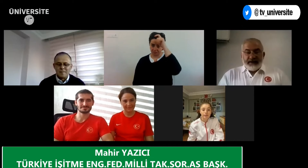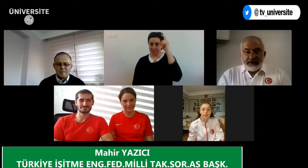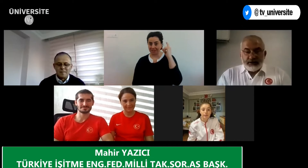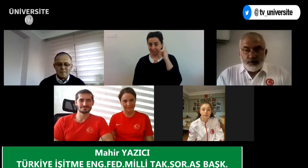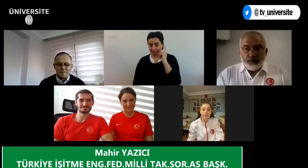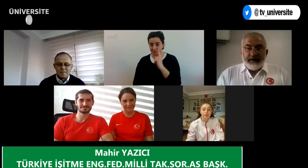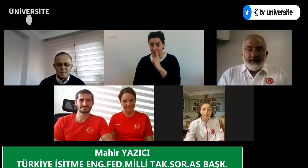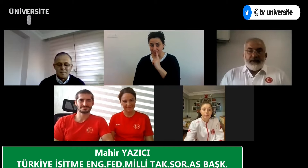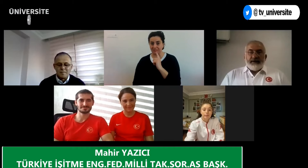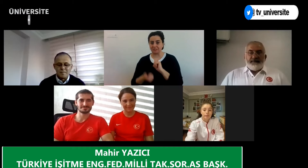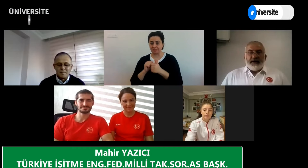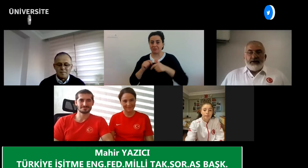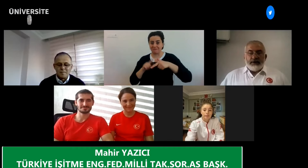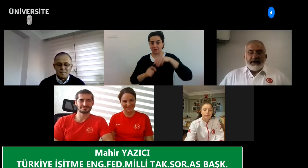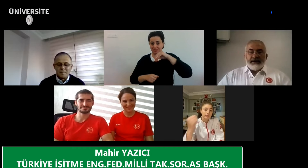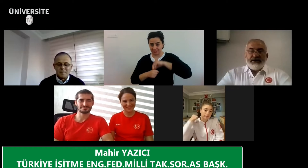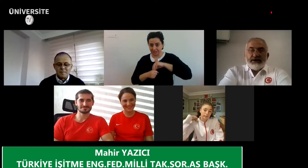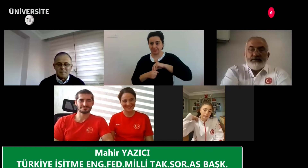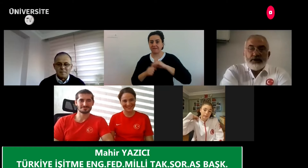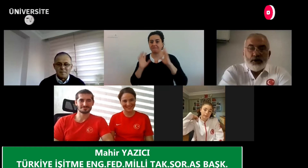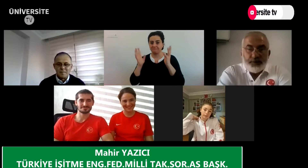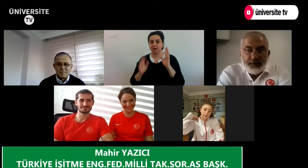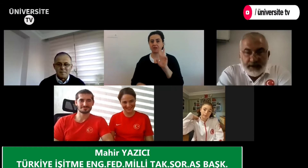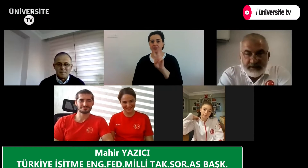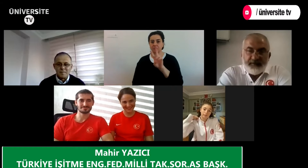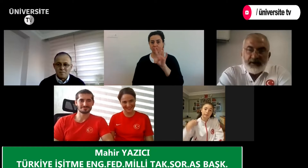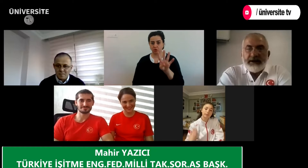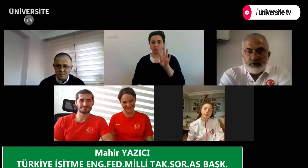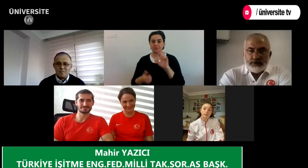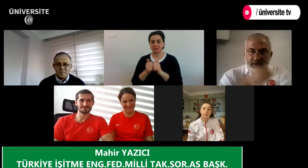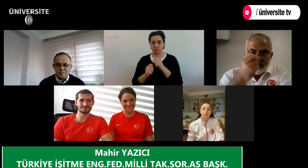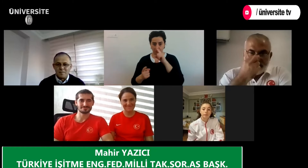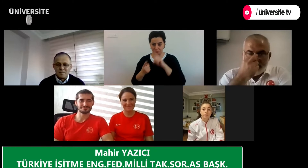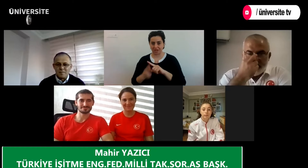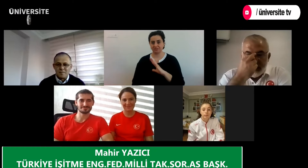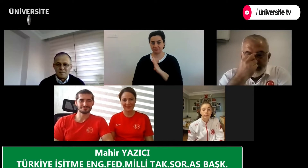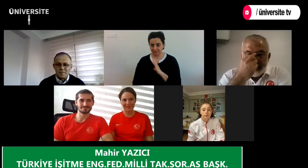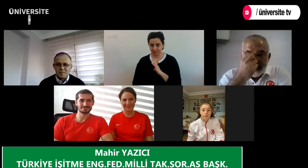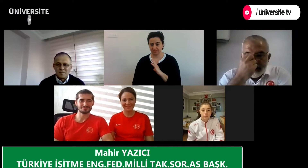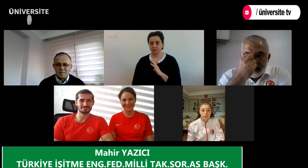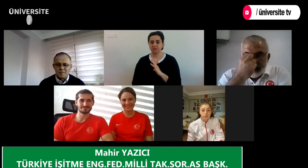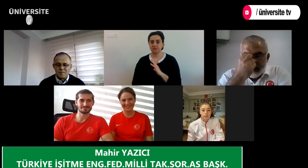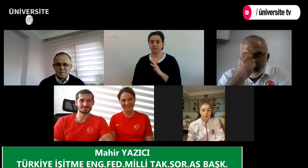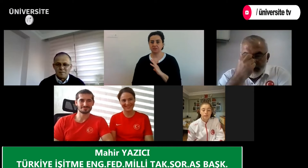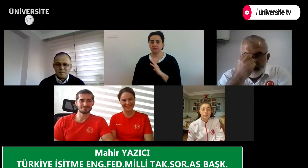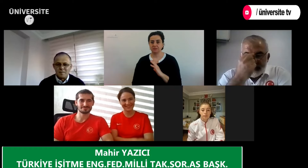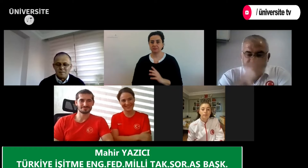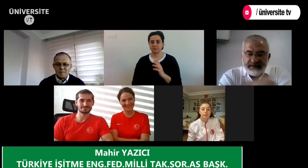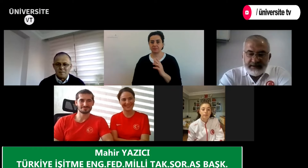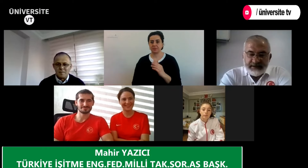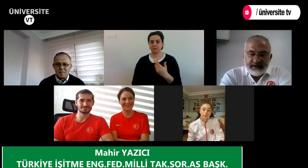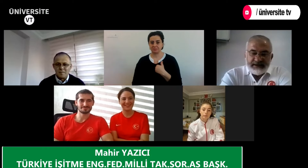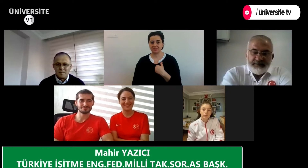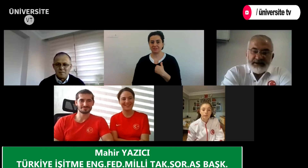Engelliler Federasyonu'nda faal olarak 24 branşta faaliyet gösteriyoruz. Yani